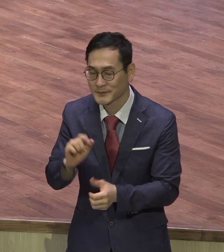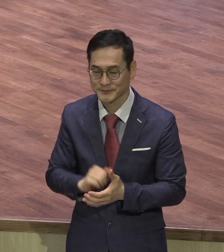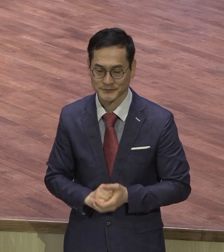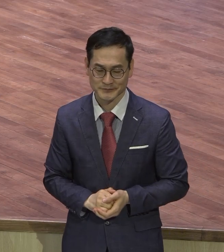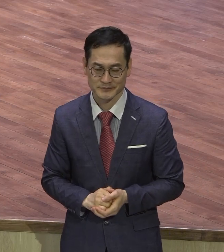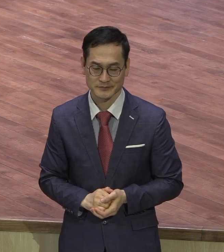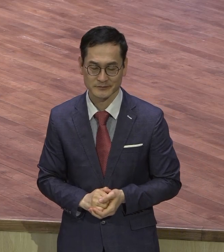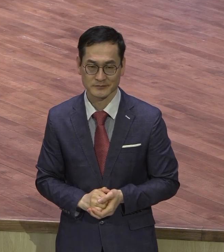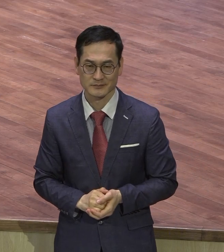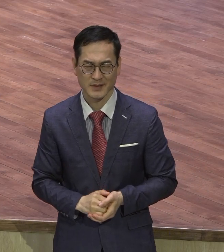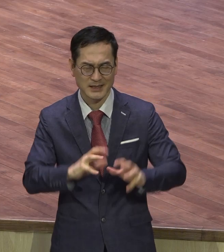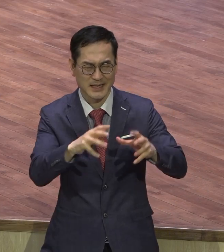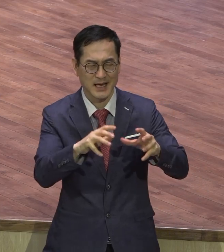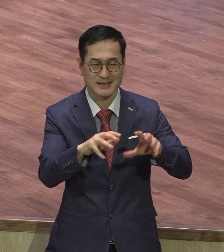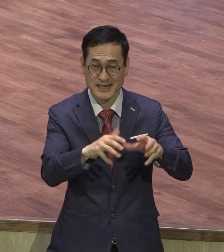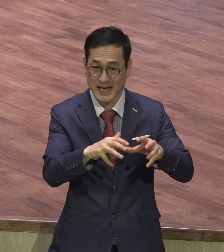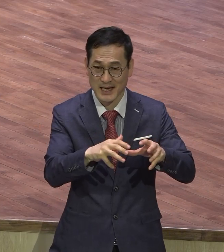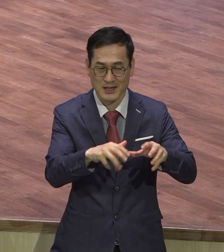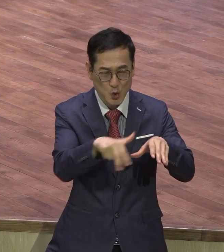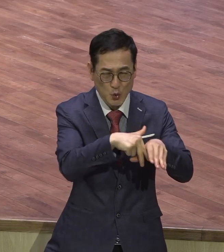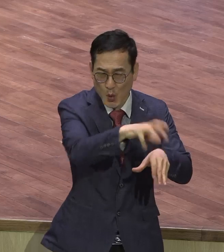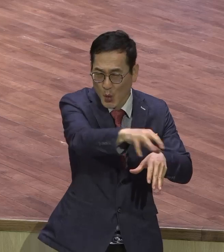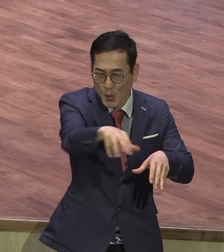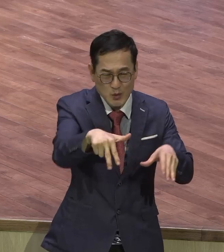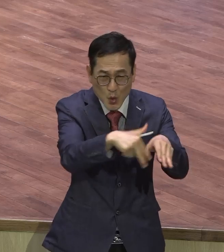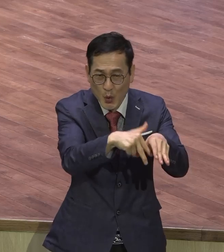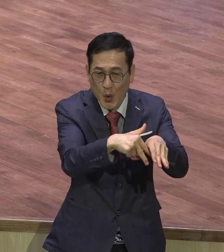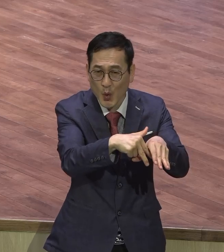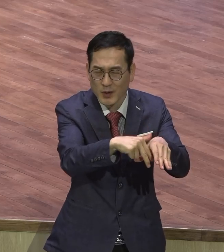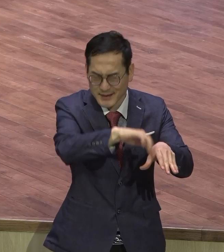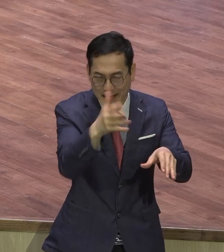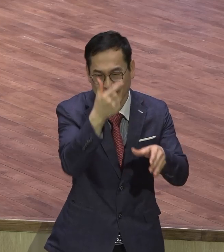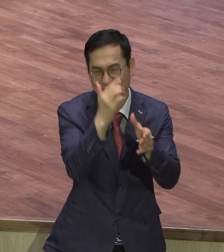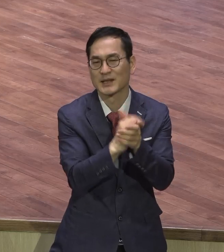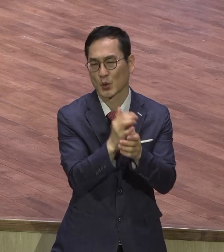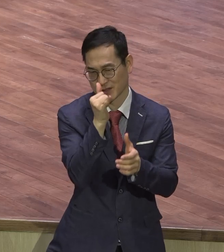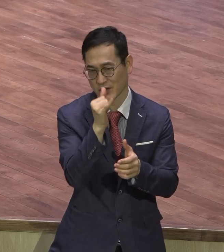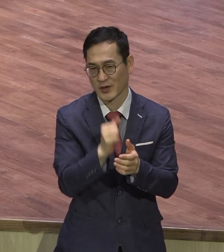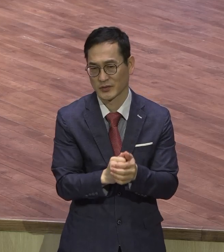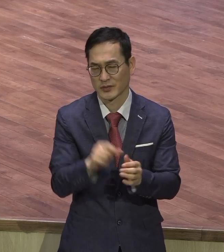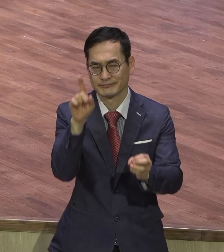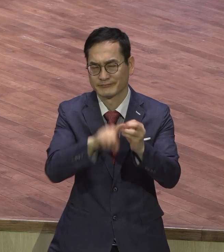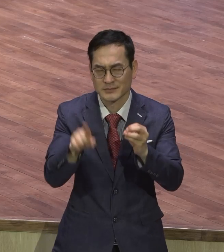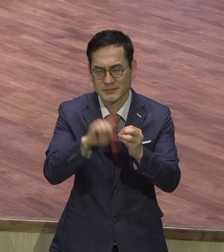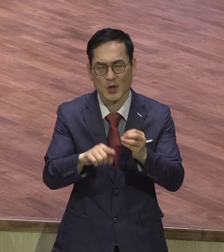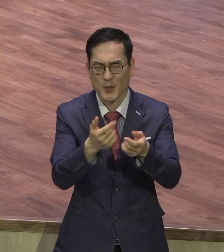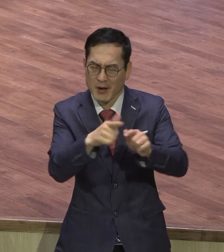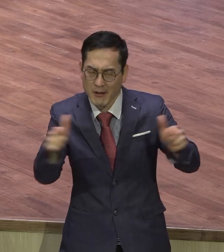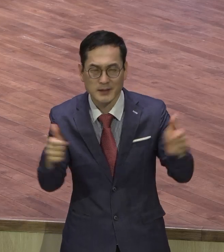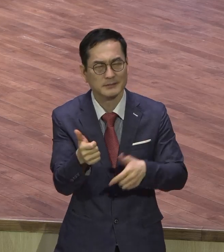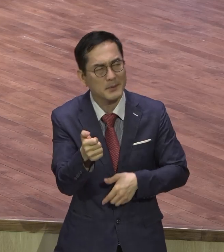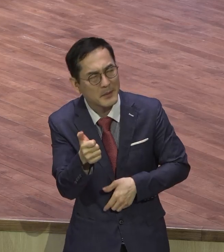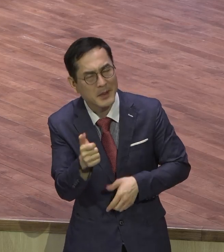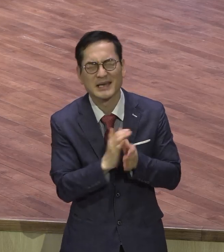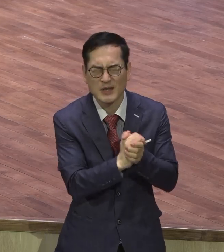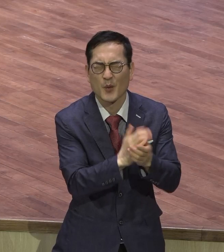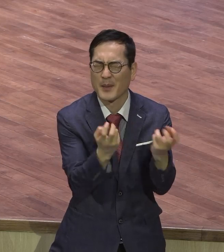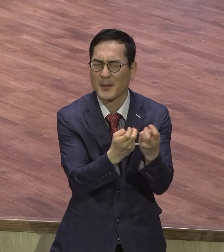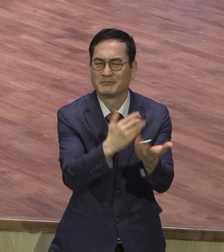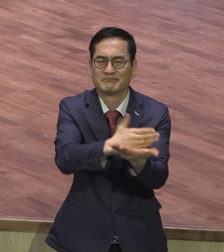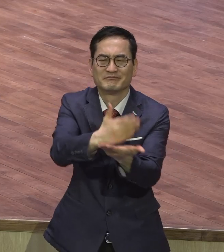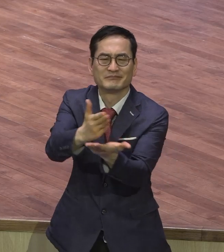세상 모든 종교 다 기도 있습니다. 세상 모든 미신 우상 섬기는 자들도 나름대로 기도합니다. 그렇기